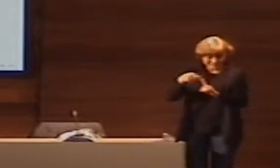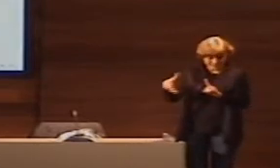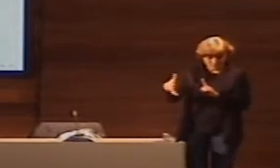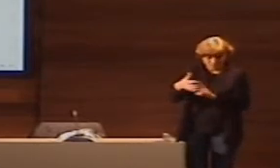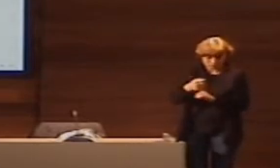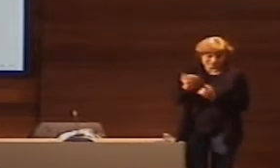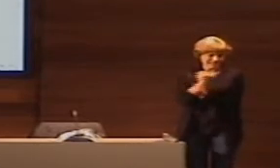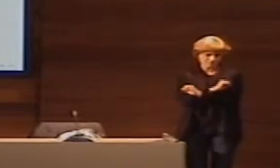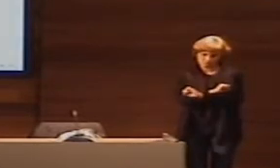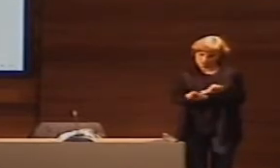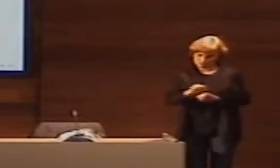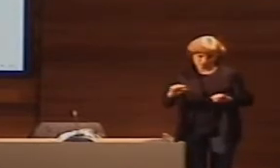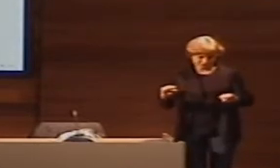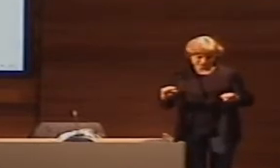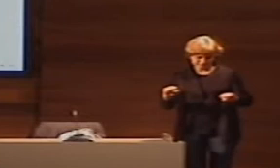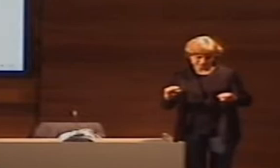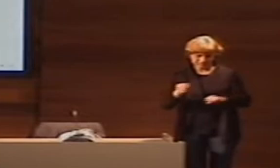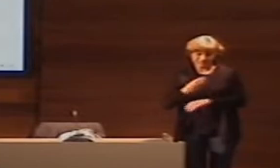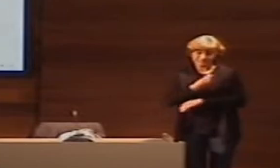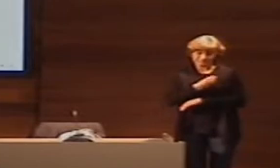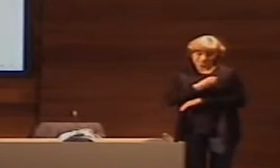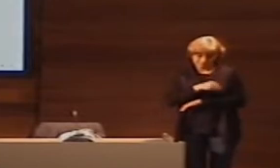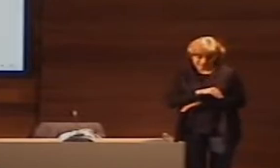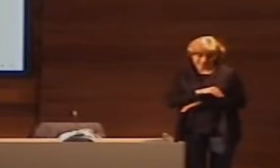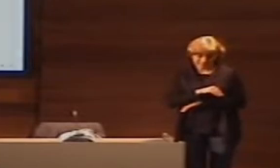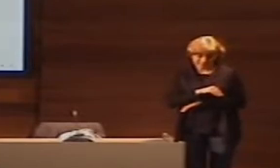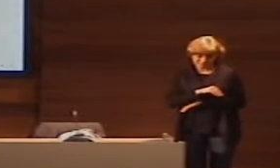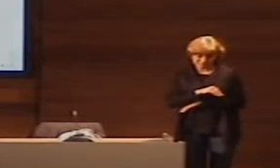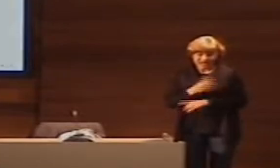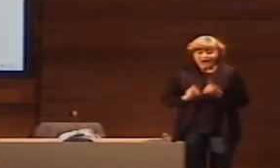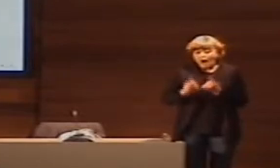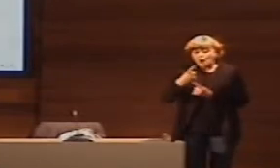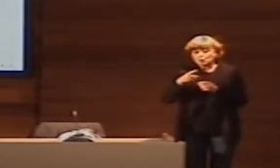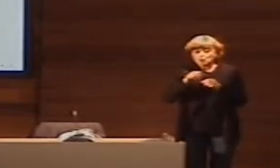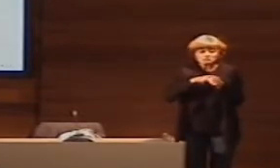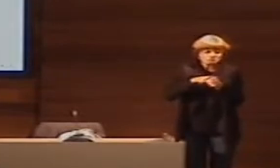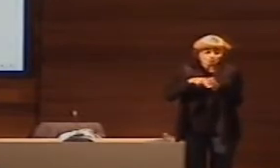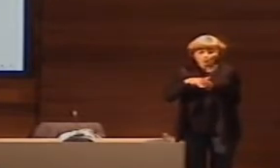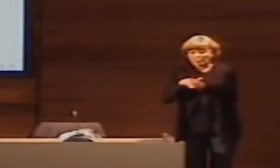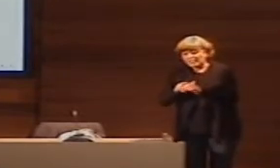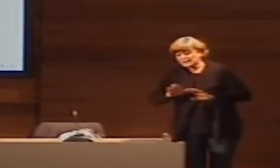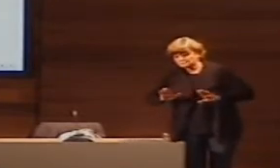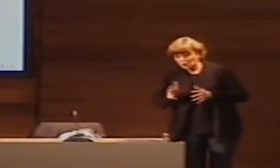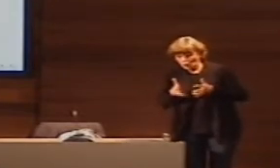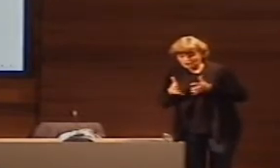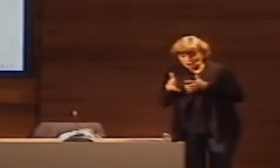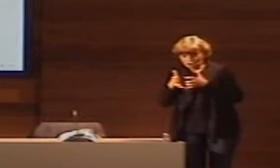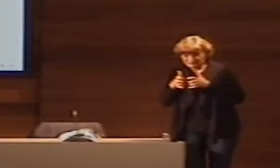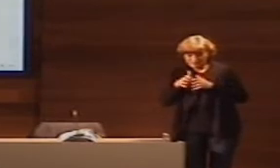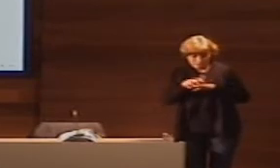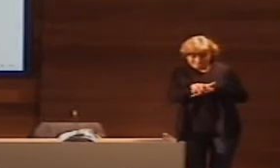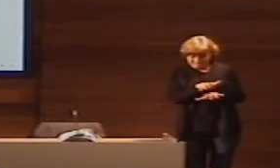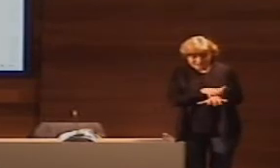y no, lamentablemente, excepto experiencias puntuales, pues no es un país de referencia en esta